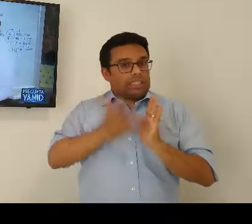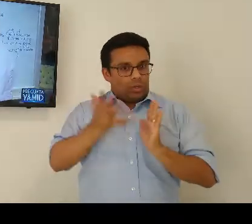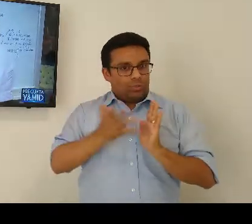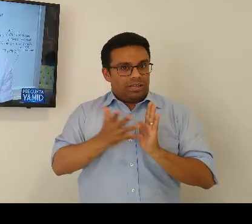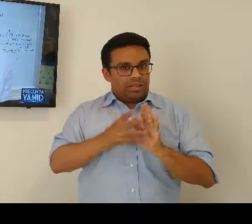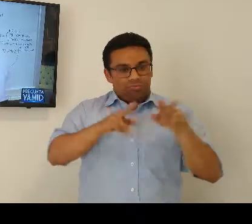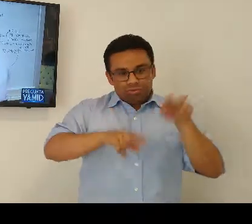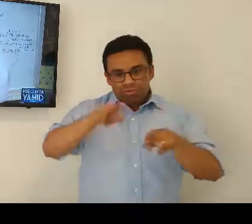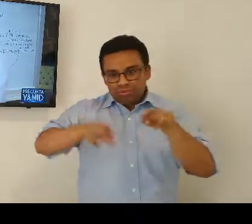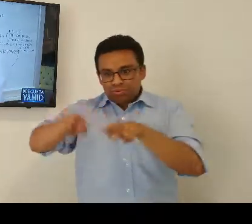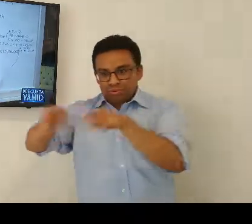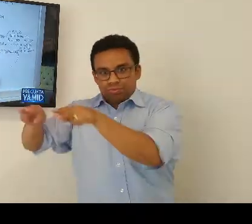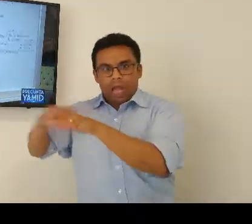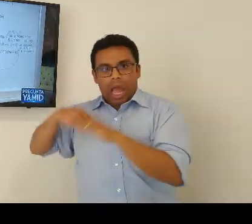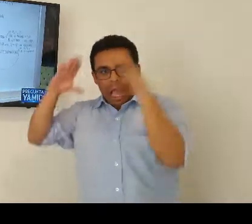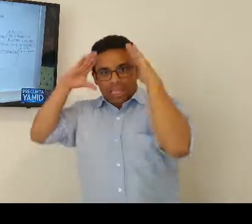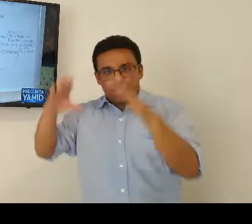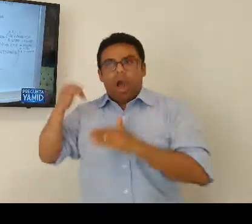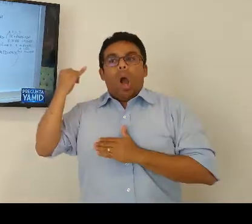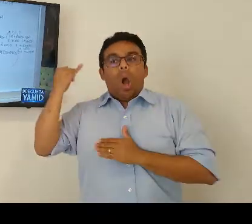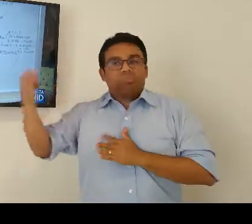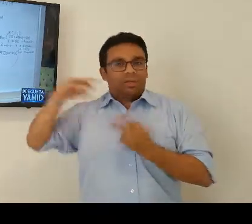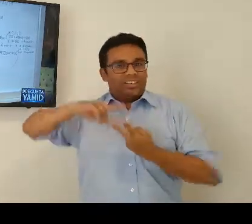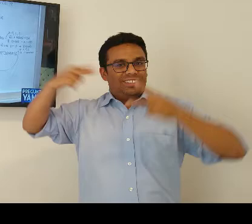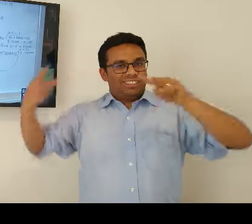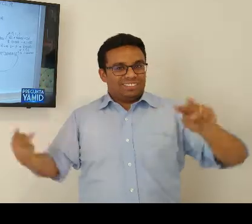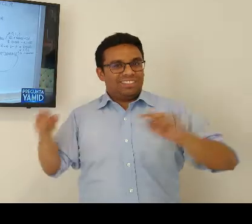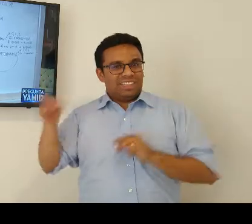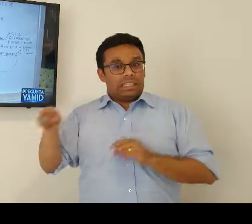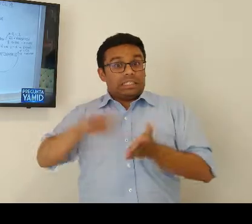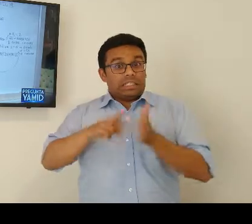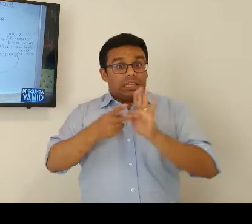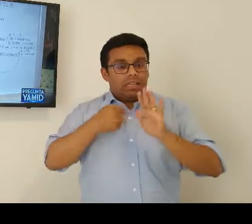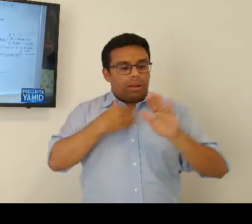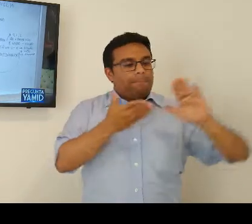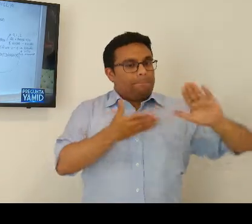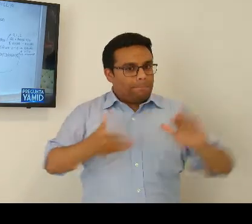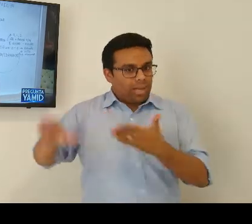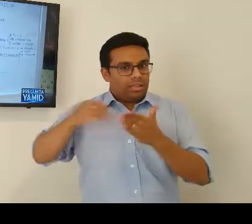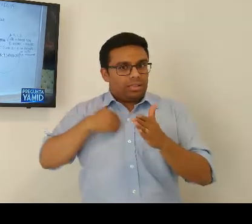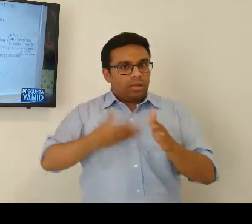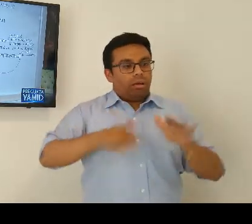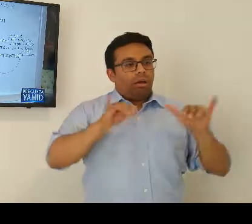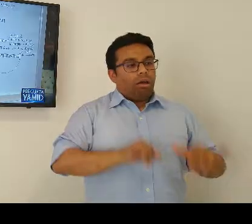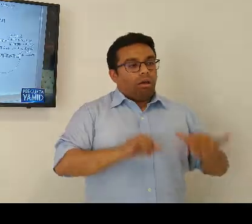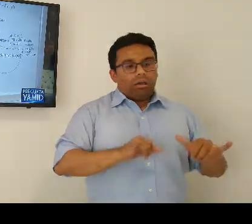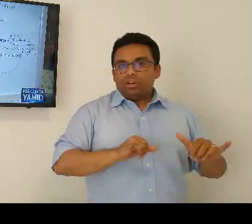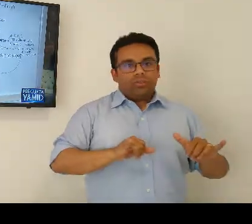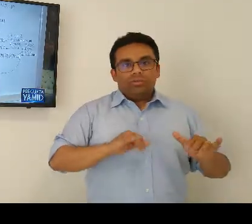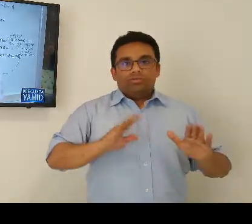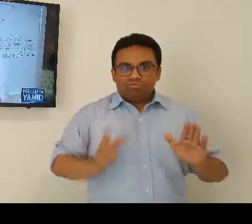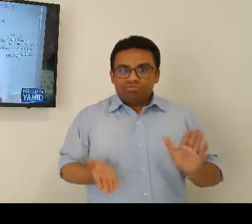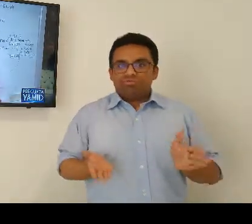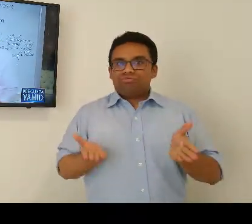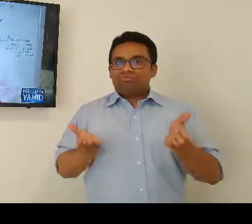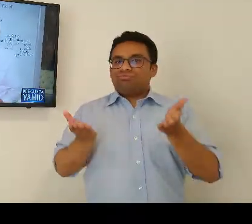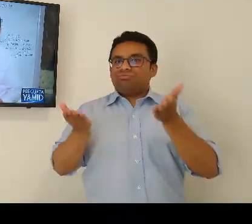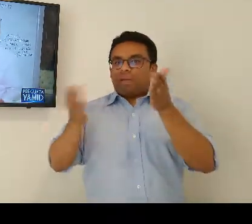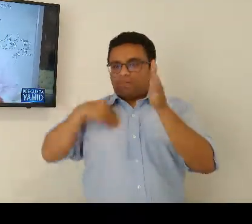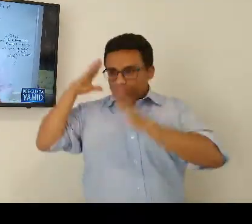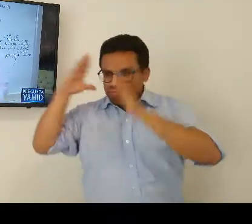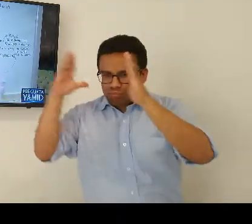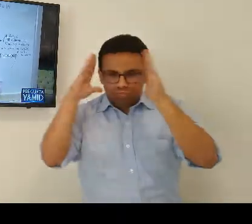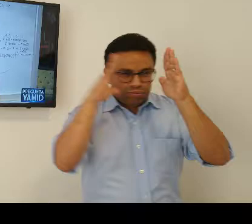5000. Este es el plan de incremento en capacidad hospitalaria y de salud y de testeo para proteger a Bogotá región de